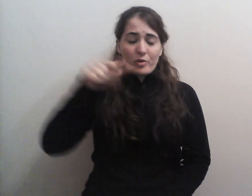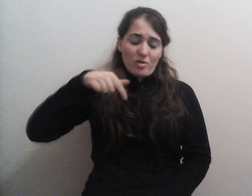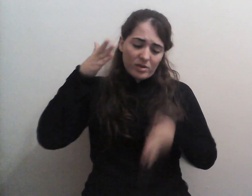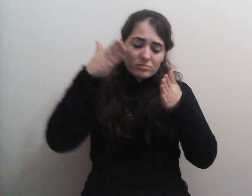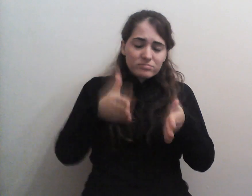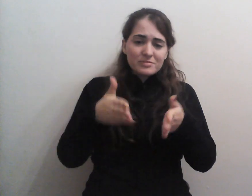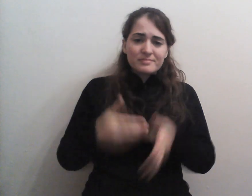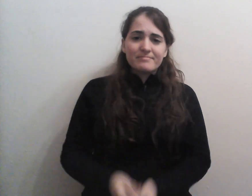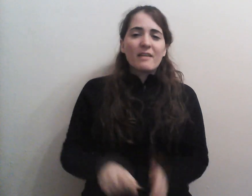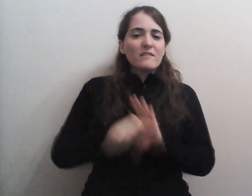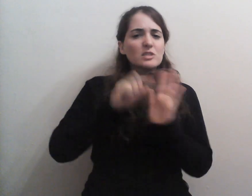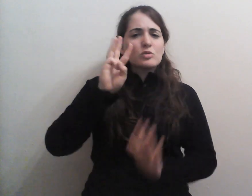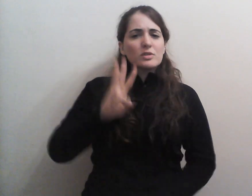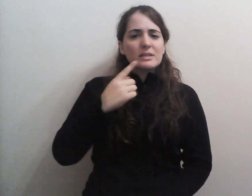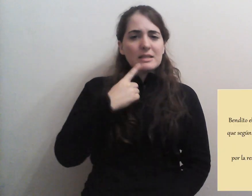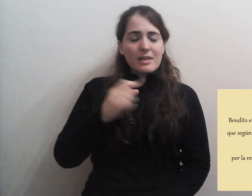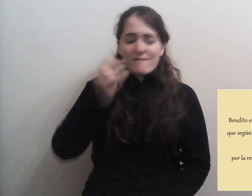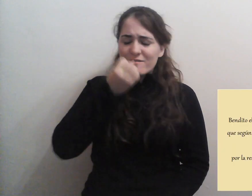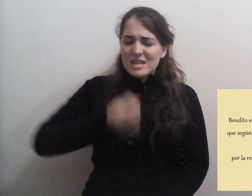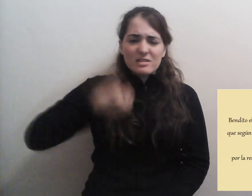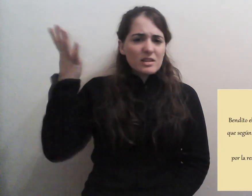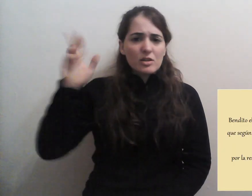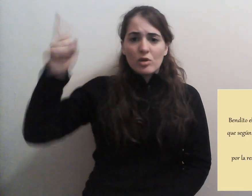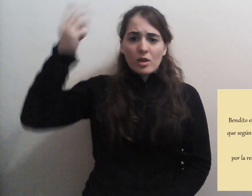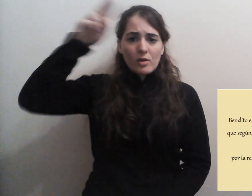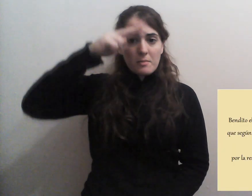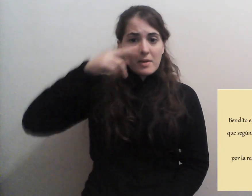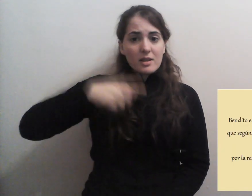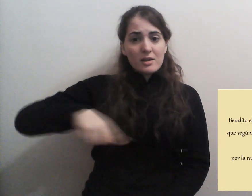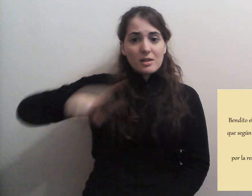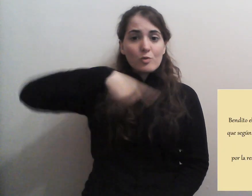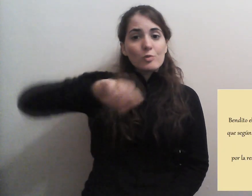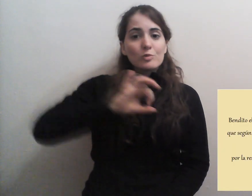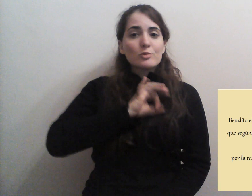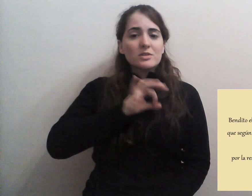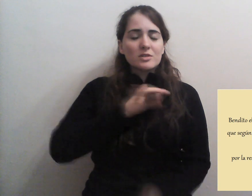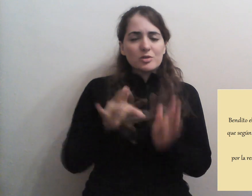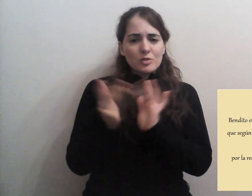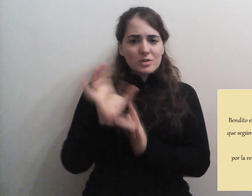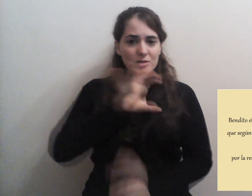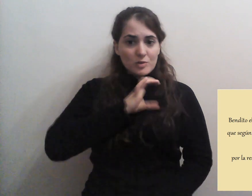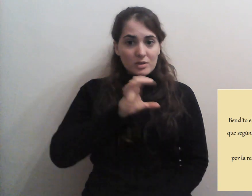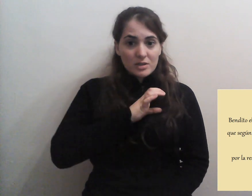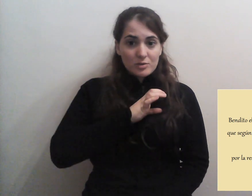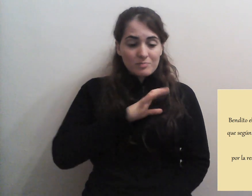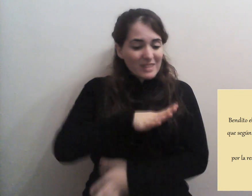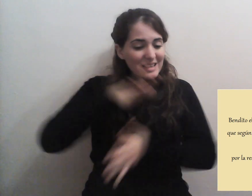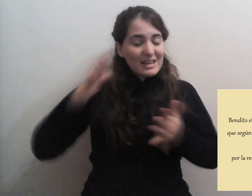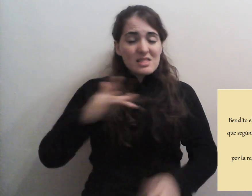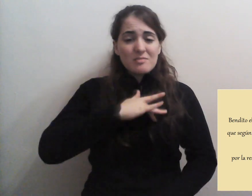versículo 3 dice: bendito el Dios y Padre de nuestro Señor Jesucristo, que según su grande misericordia nos hizo renacer para